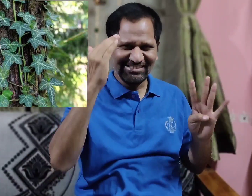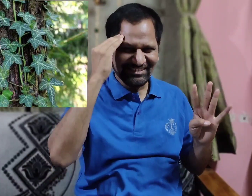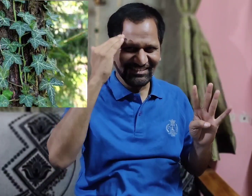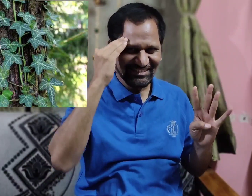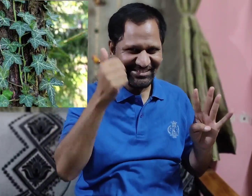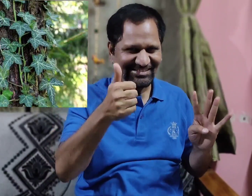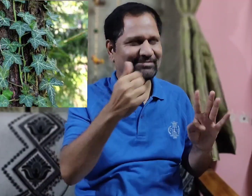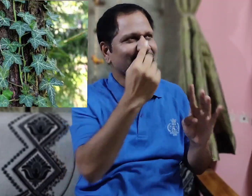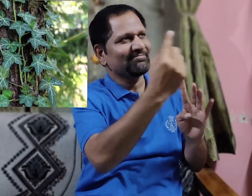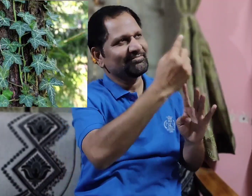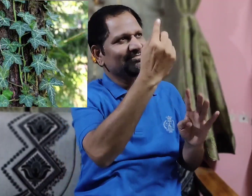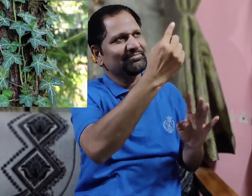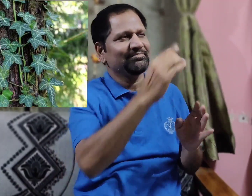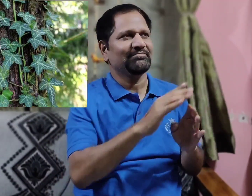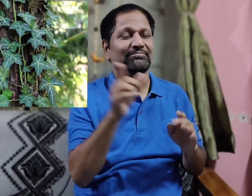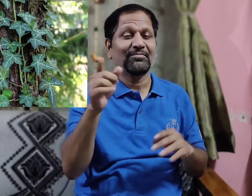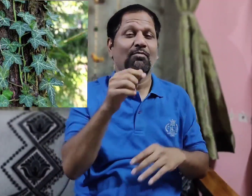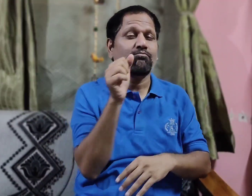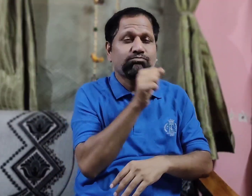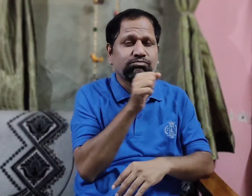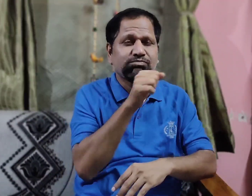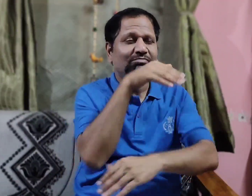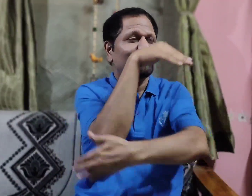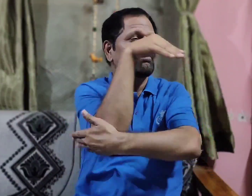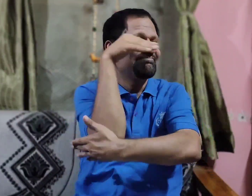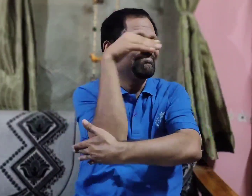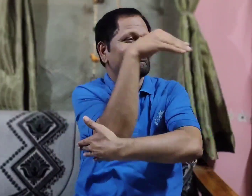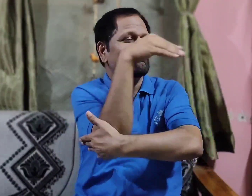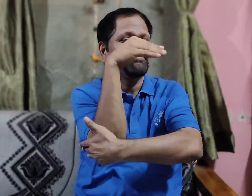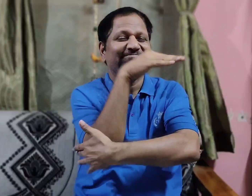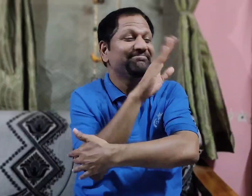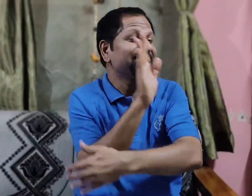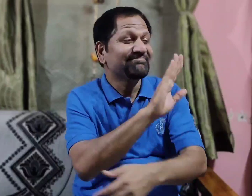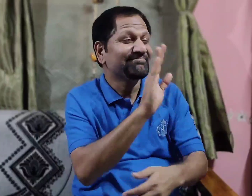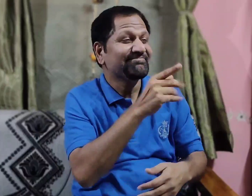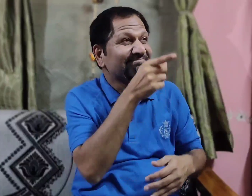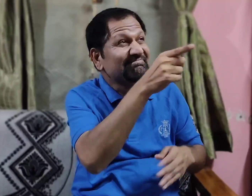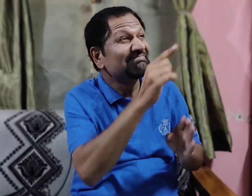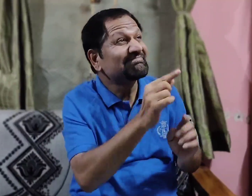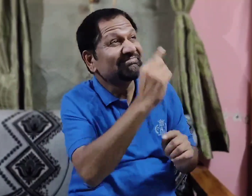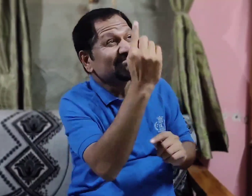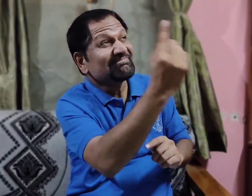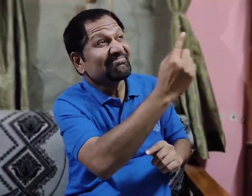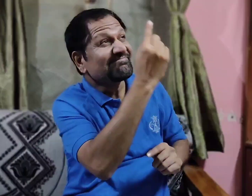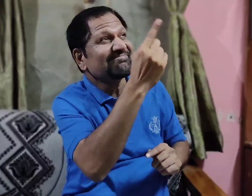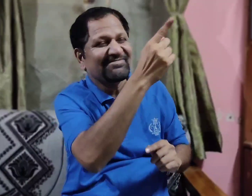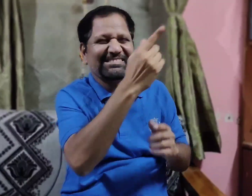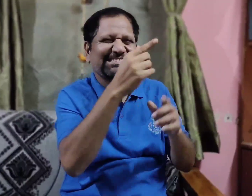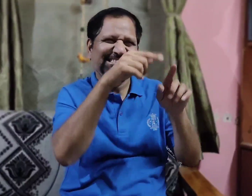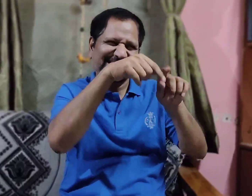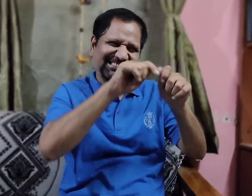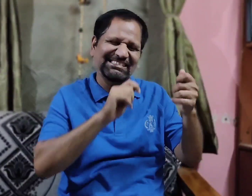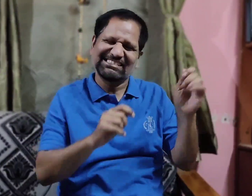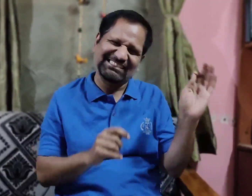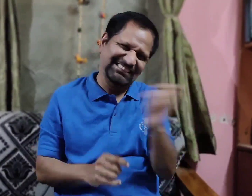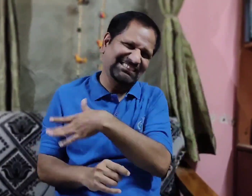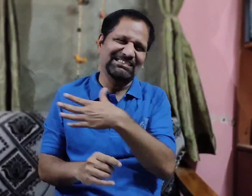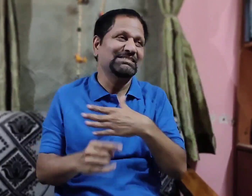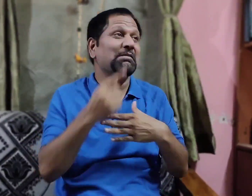ऊपर चढ़ रही है। उस बड़े हंस ने दूसरे छोटे हंसों को बोला कि देखो, ये लता हमारे पेड़ पर